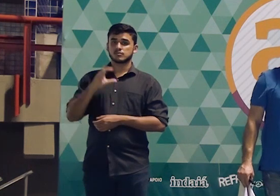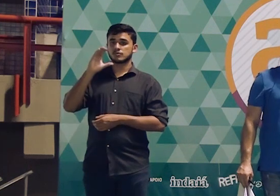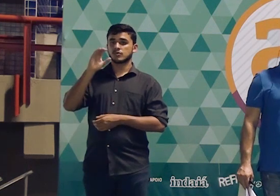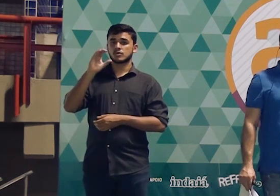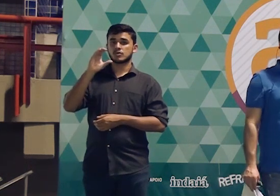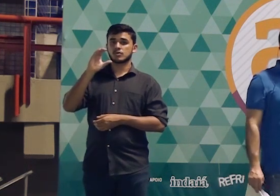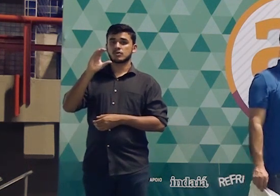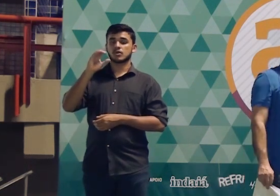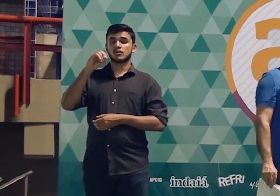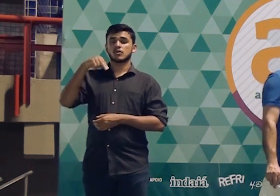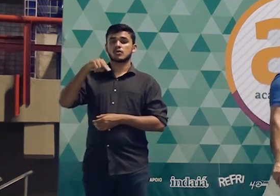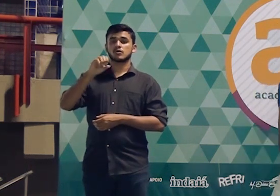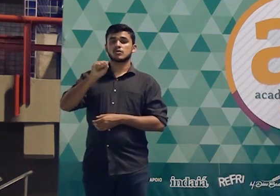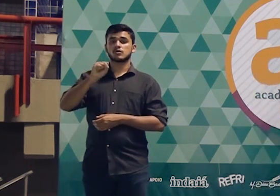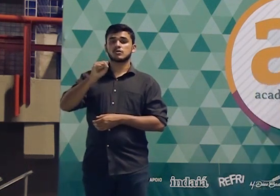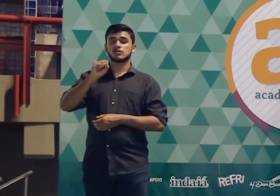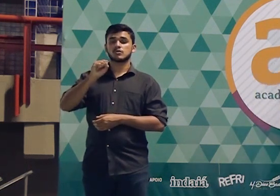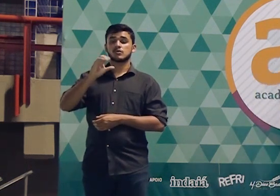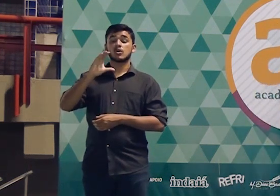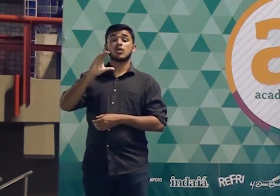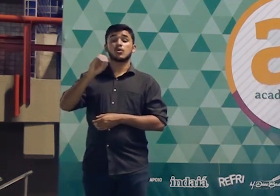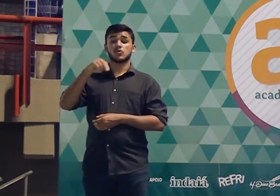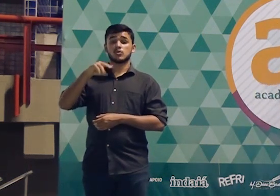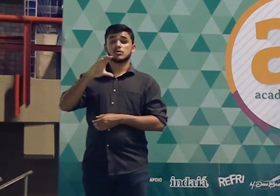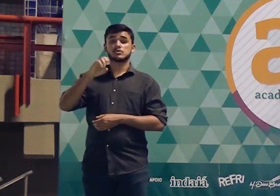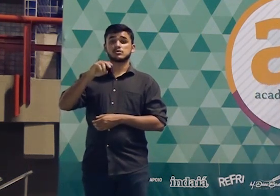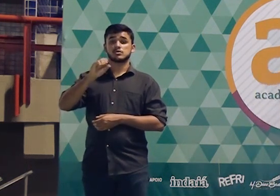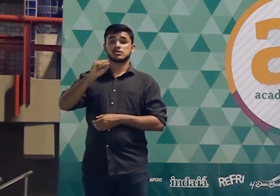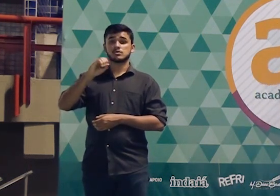consenso com 2 S's.